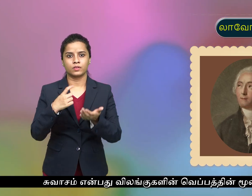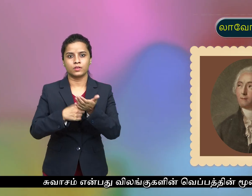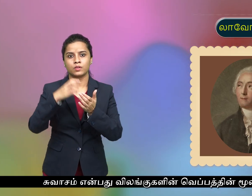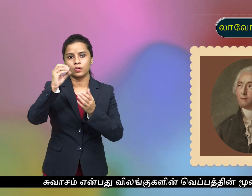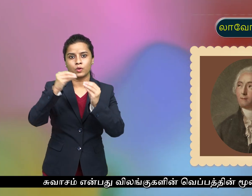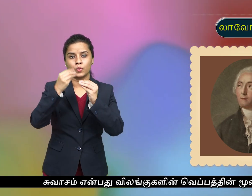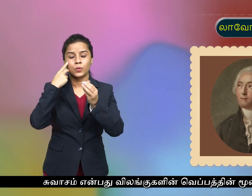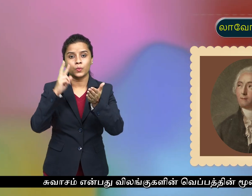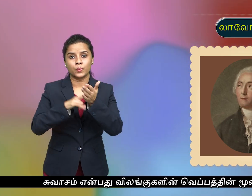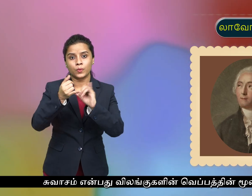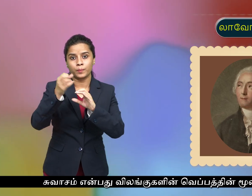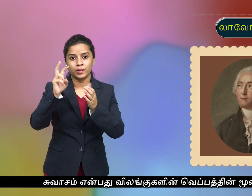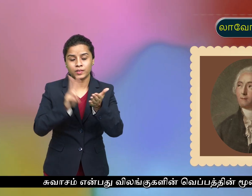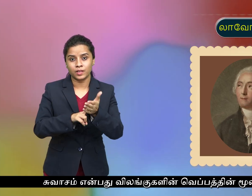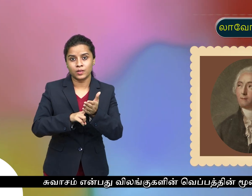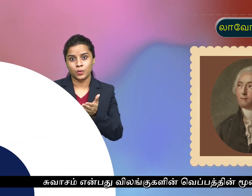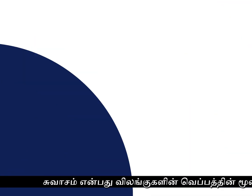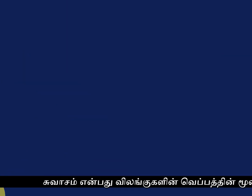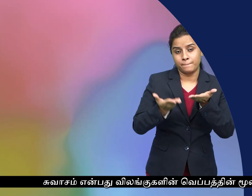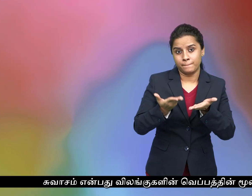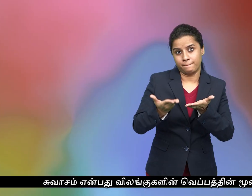சுவாசம் என்பது விலங்குகளின் வெப்பத்தின் மூலமாக இருக்கும்